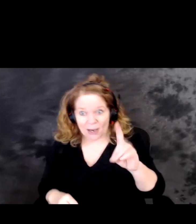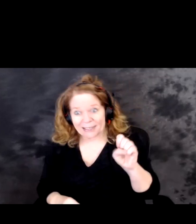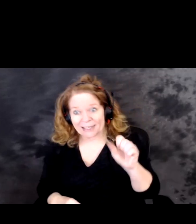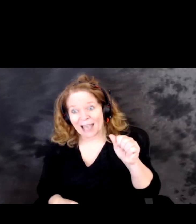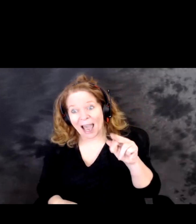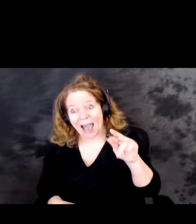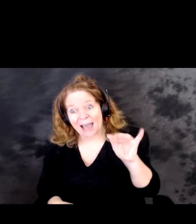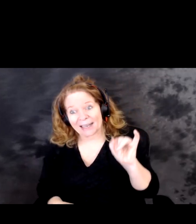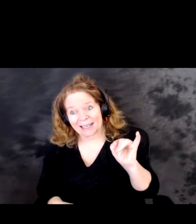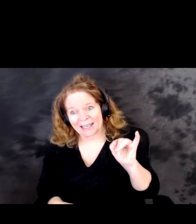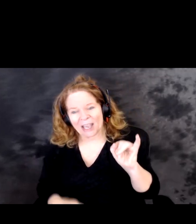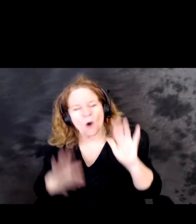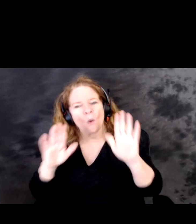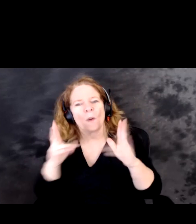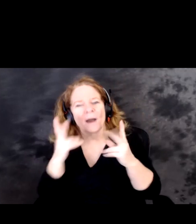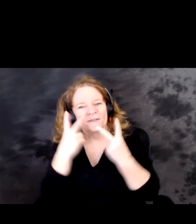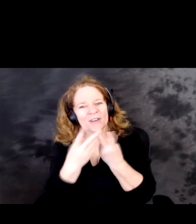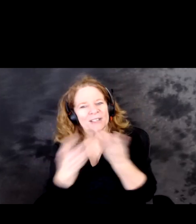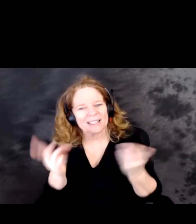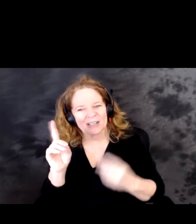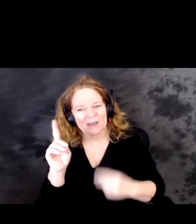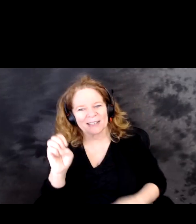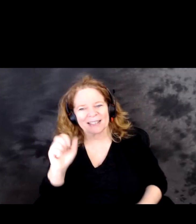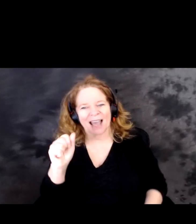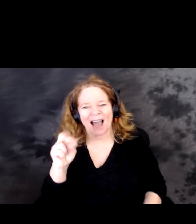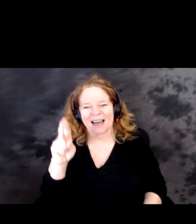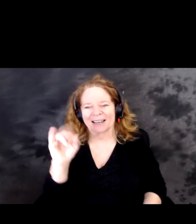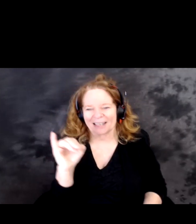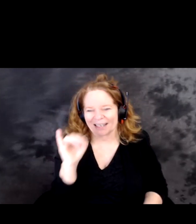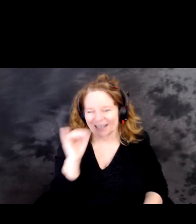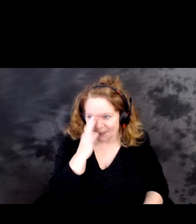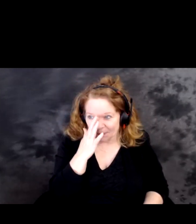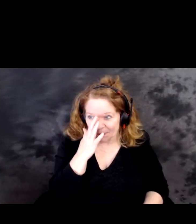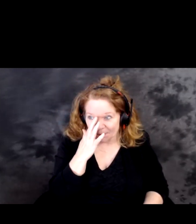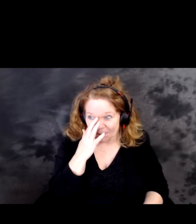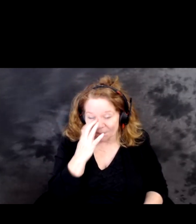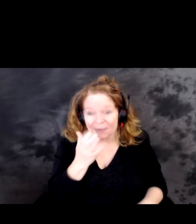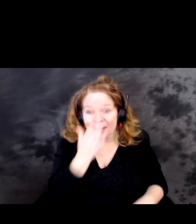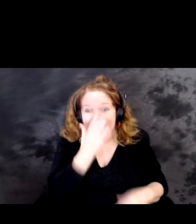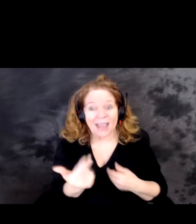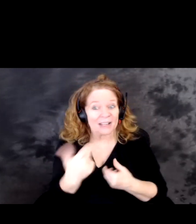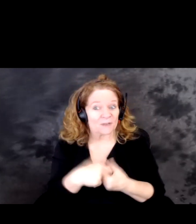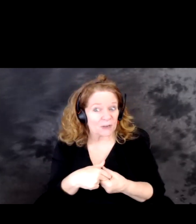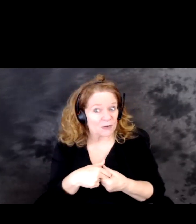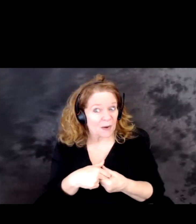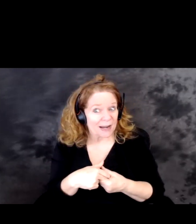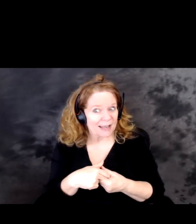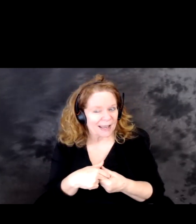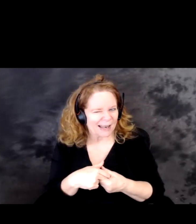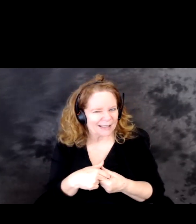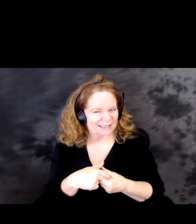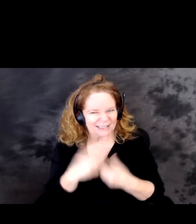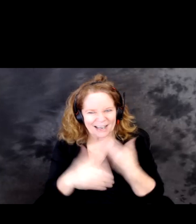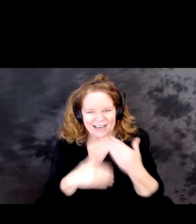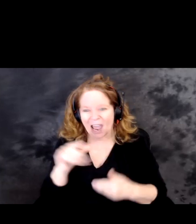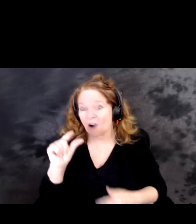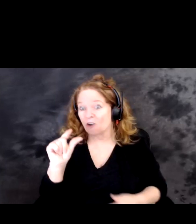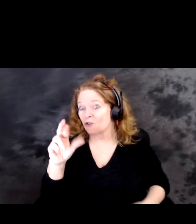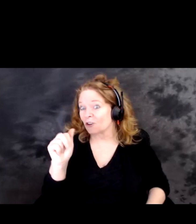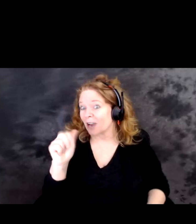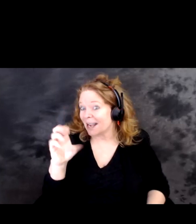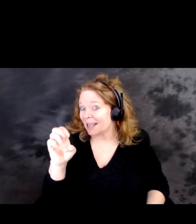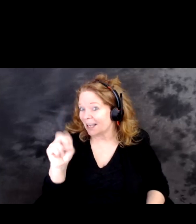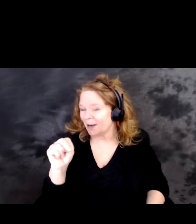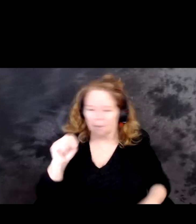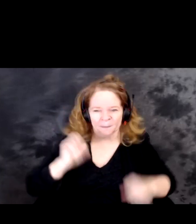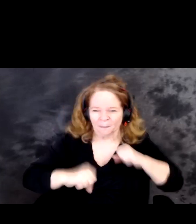Diary. Es fantástico mirarte aquí, Diary. Gracias por reunirte con nosotros, Diary. Y vamos